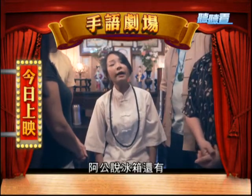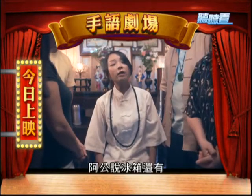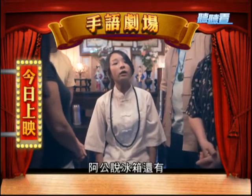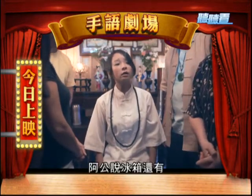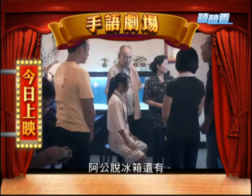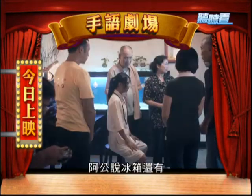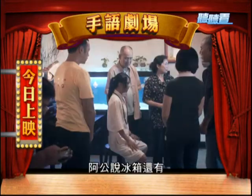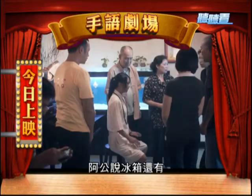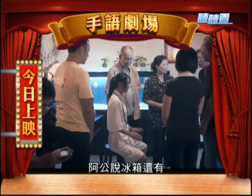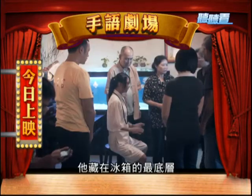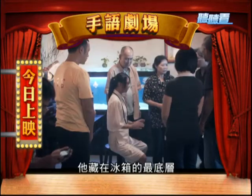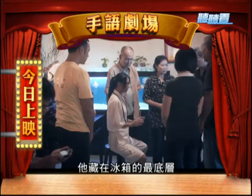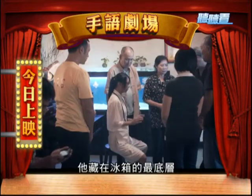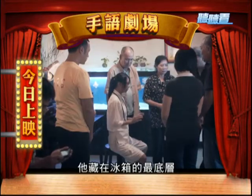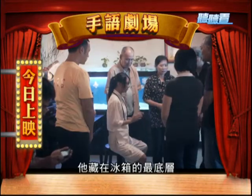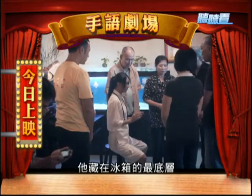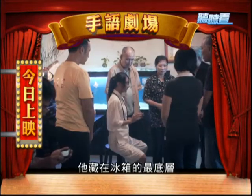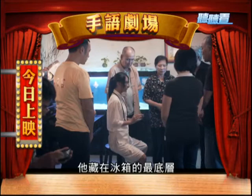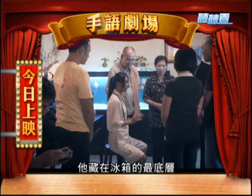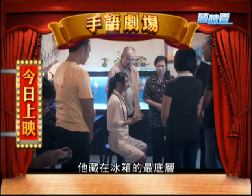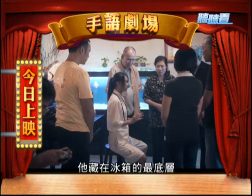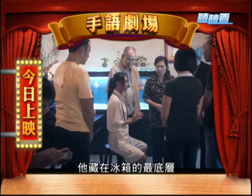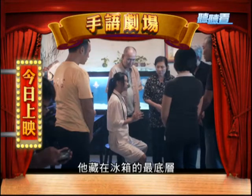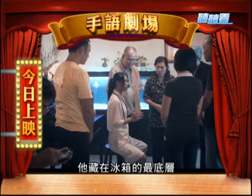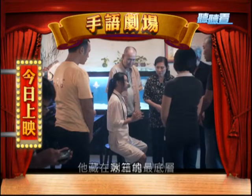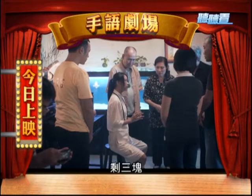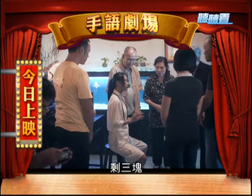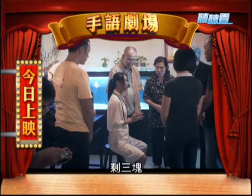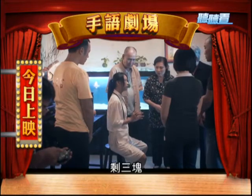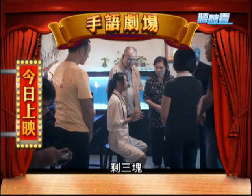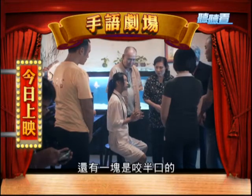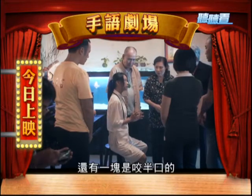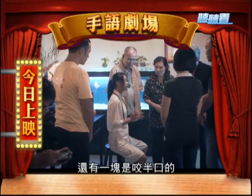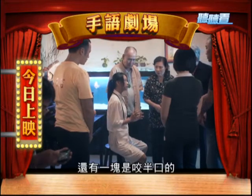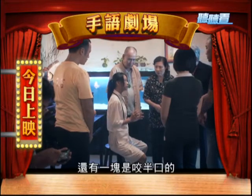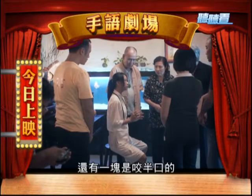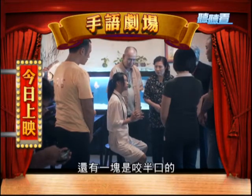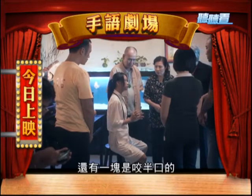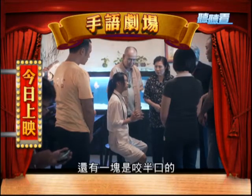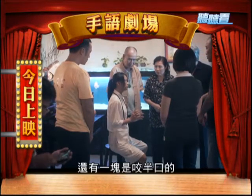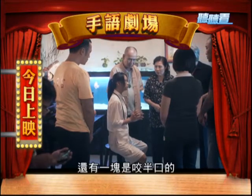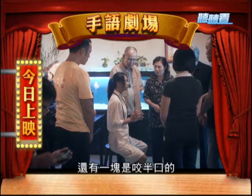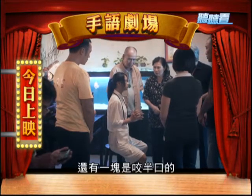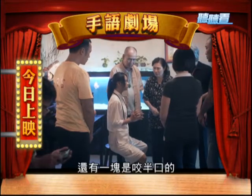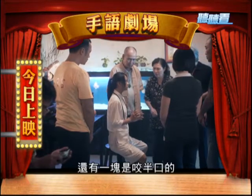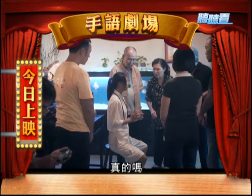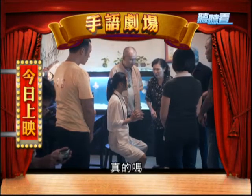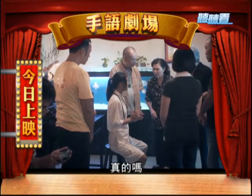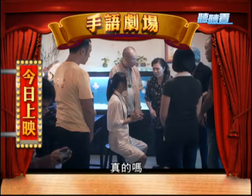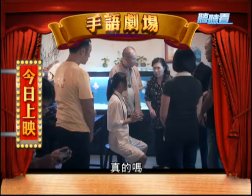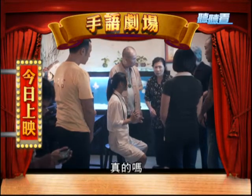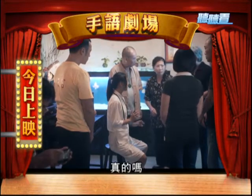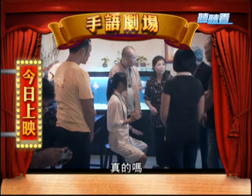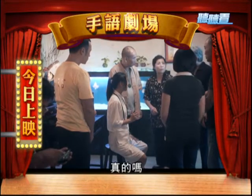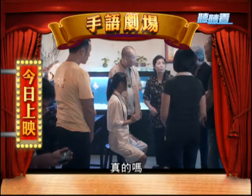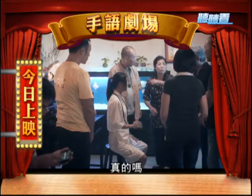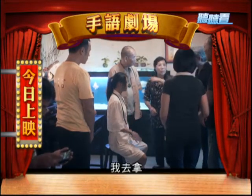有，他藏在冰箱的最底层，剩三块，还有一块是有半口的。 真是的，过来